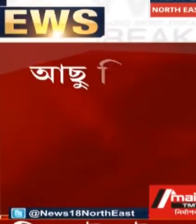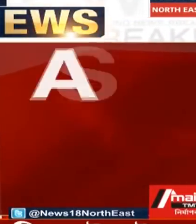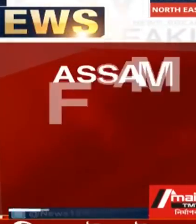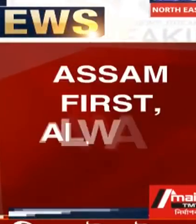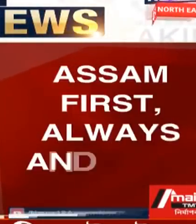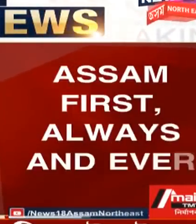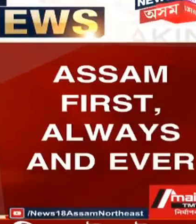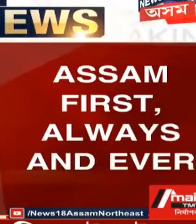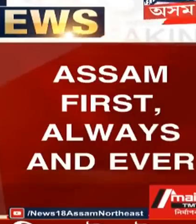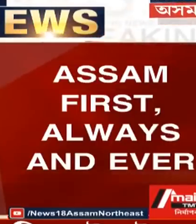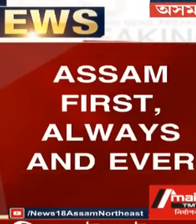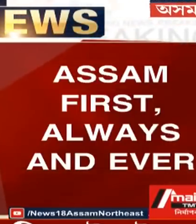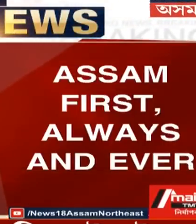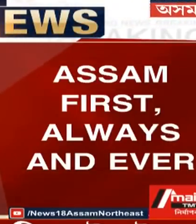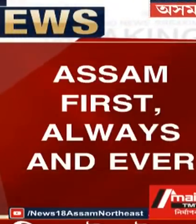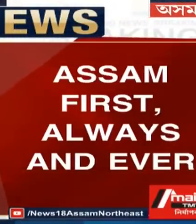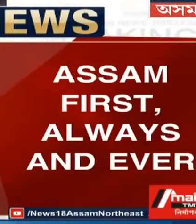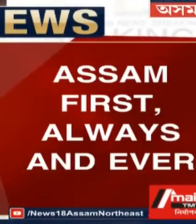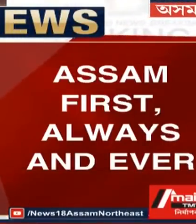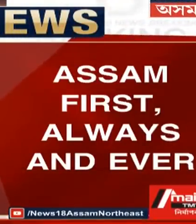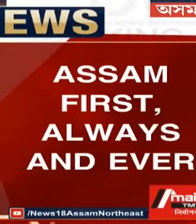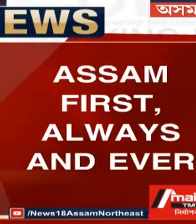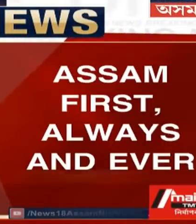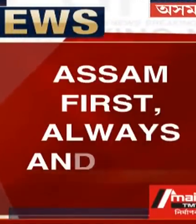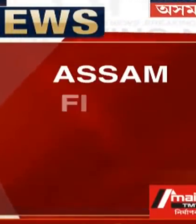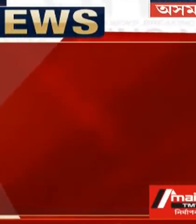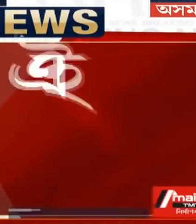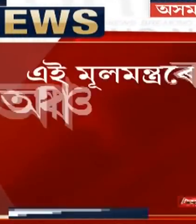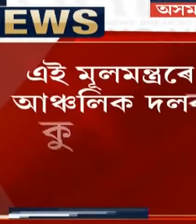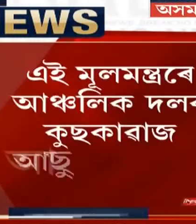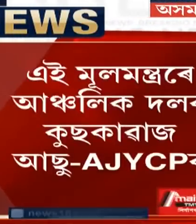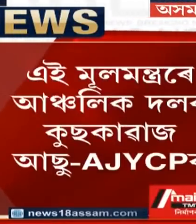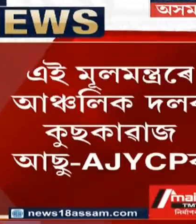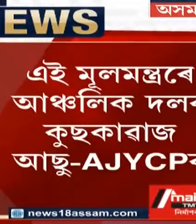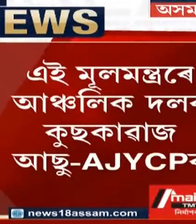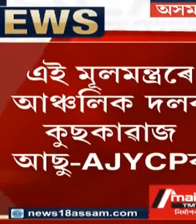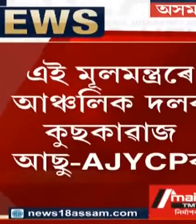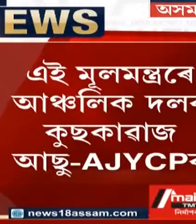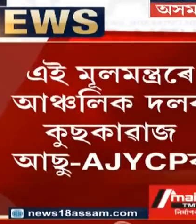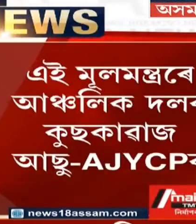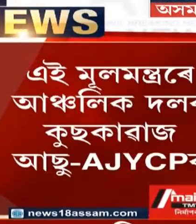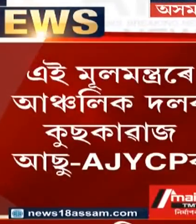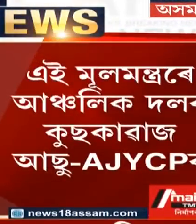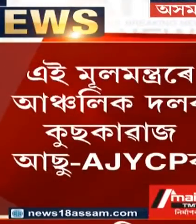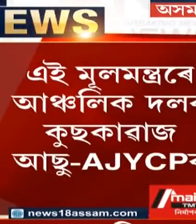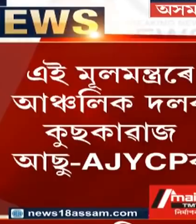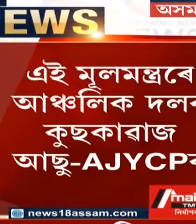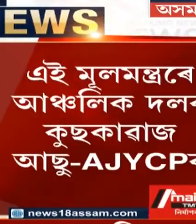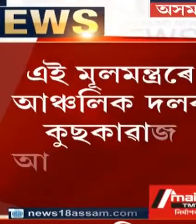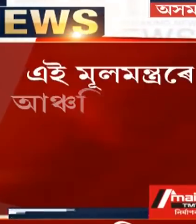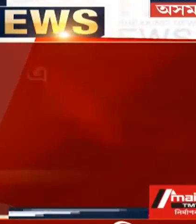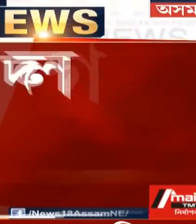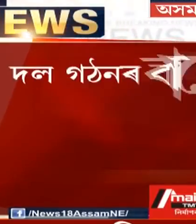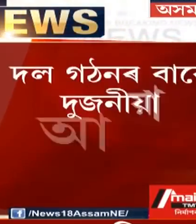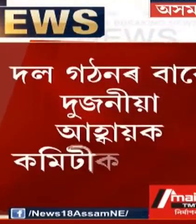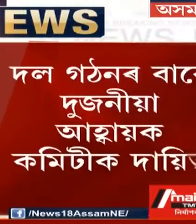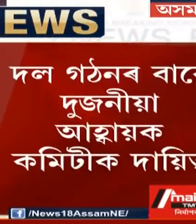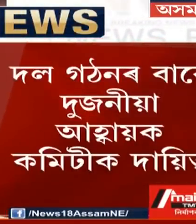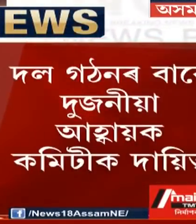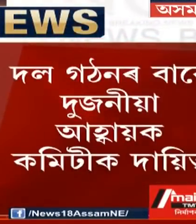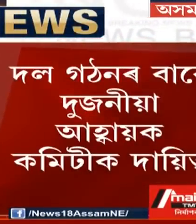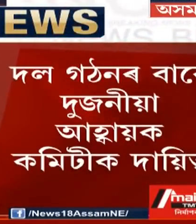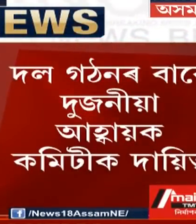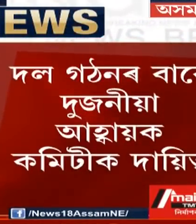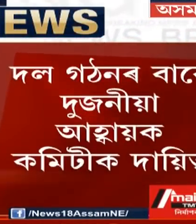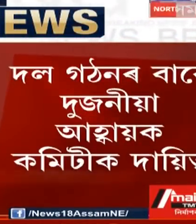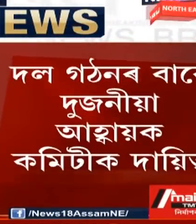जी राजनैतिक विषय ये राजनैतिक दिख कमिटीए एट प्रस्ताव आग बढ़ा से प्रस्ताव अनुसरी छात्र संथा युवा छात्र